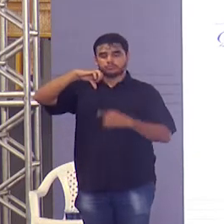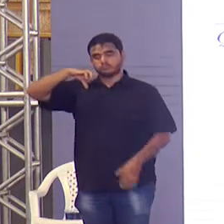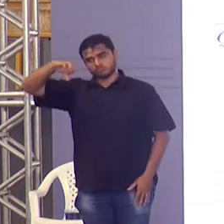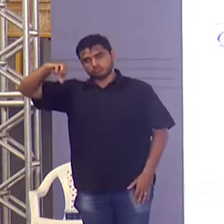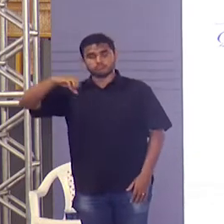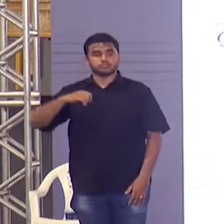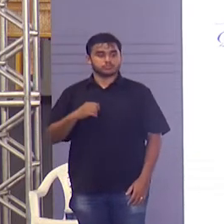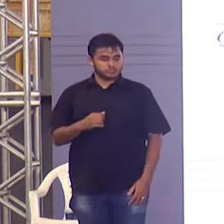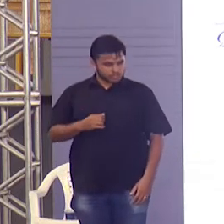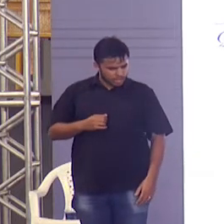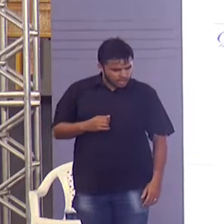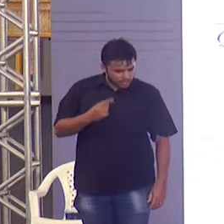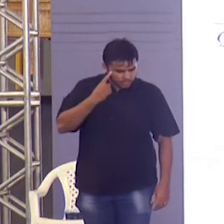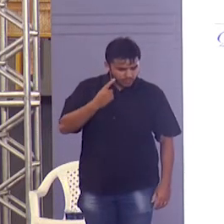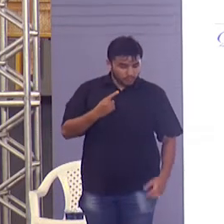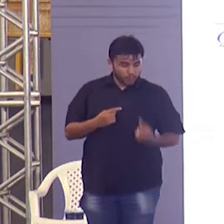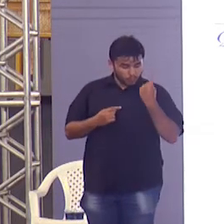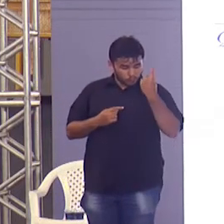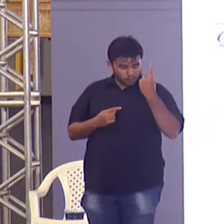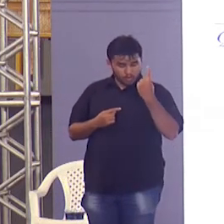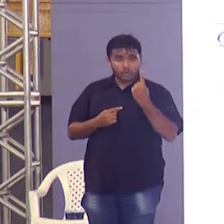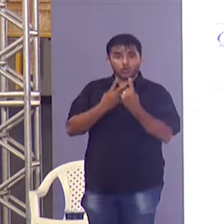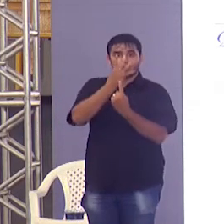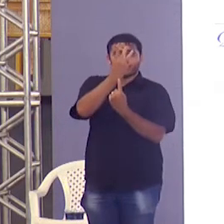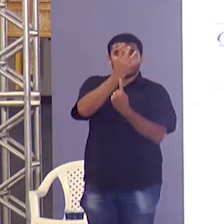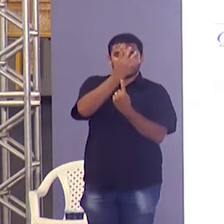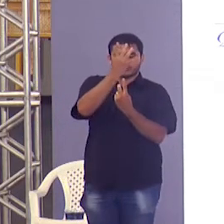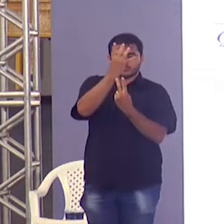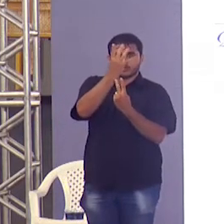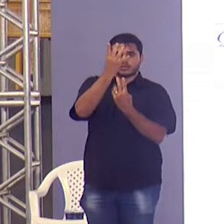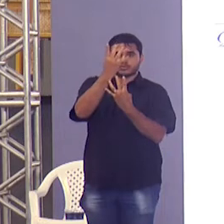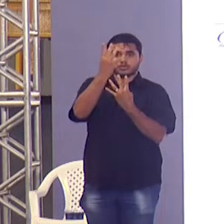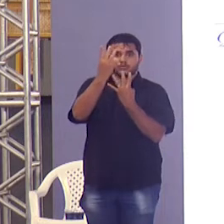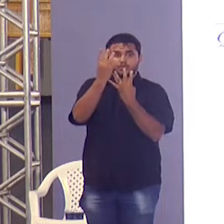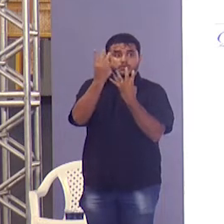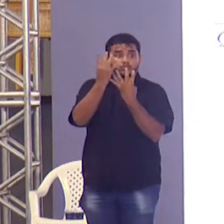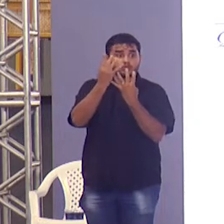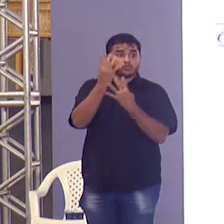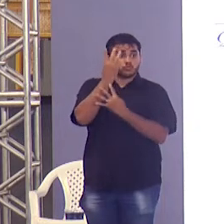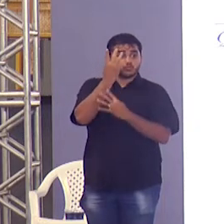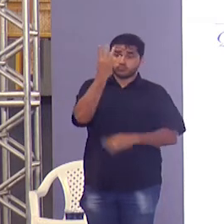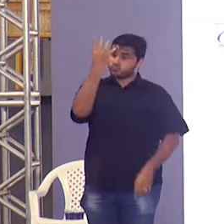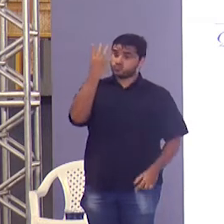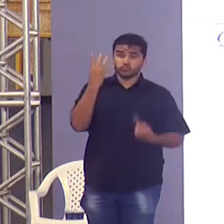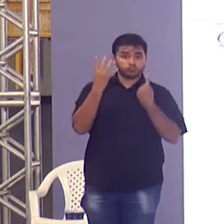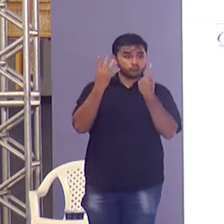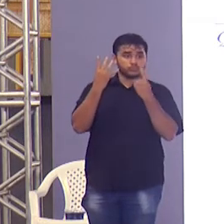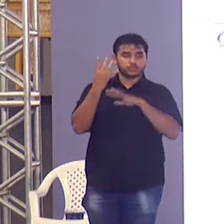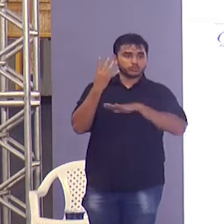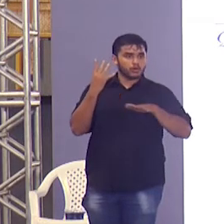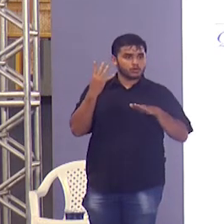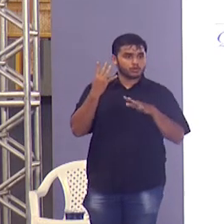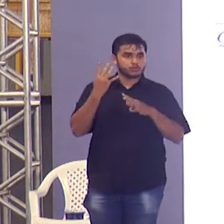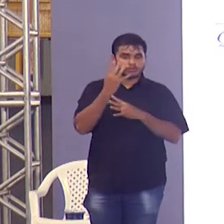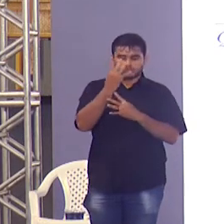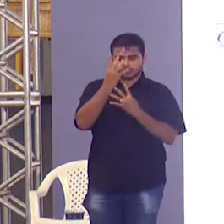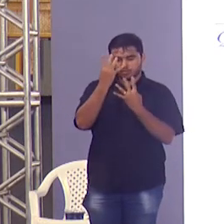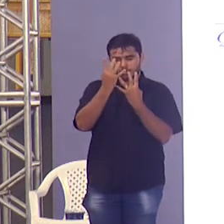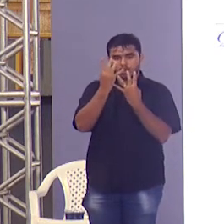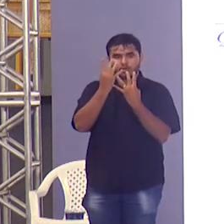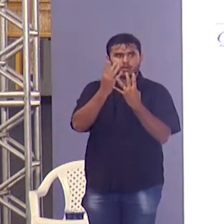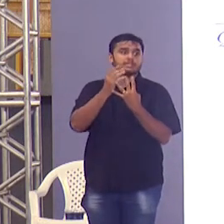o algarismo de número 4, é um algarismo apenas, então no denominador eu